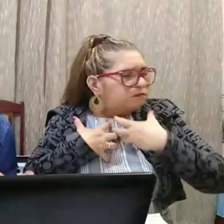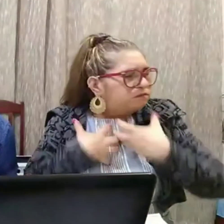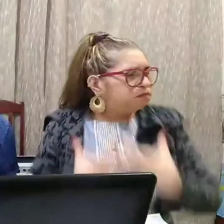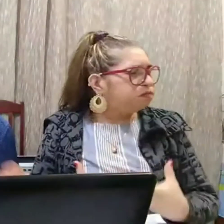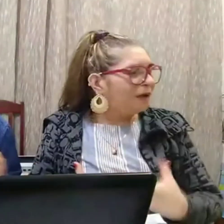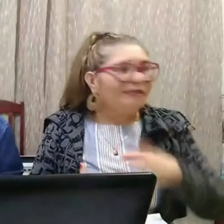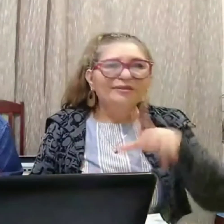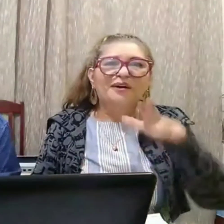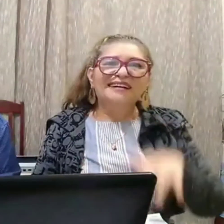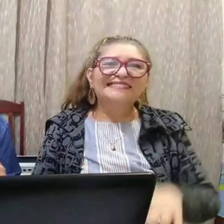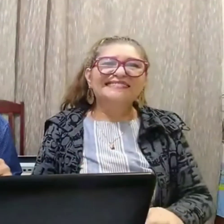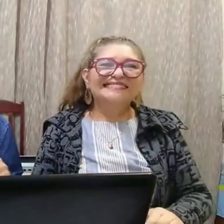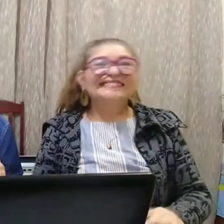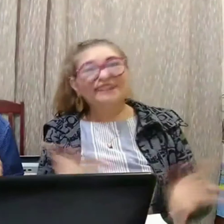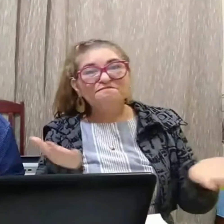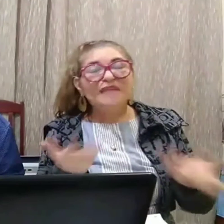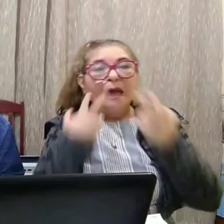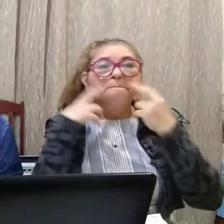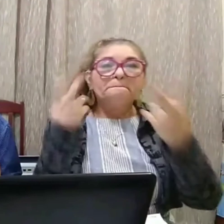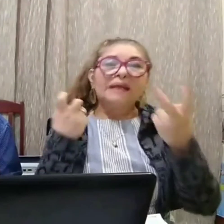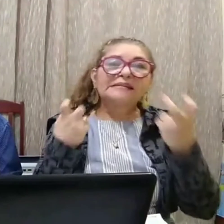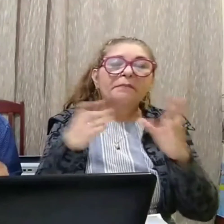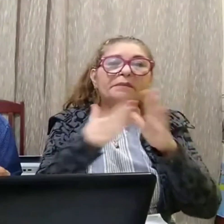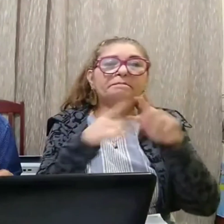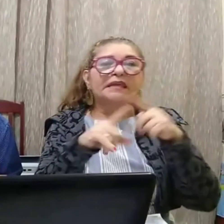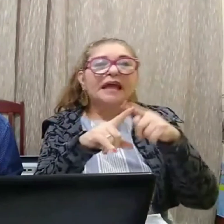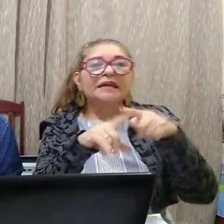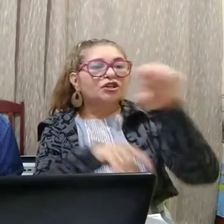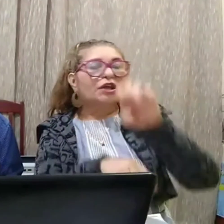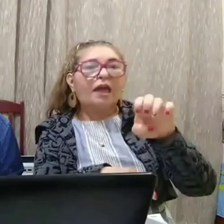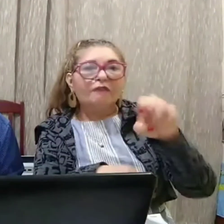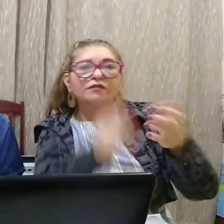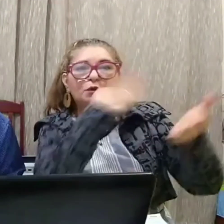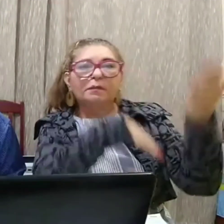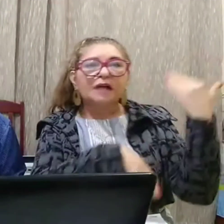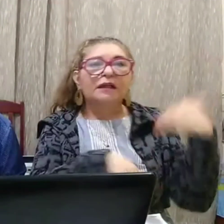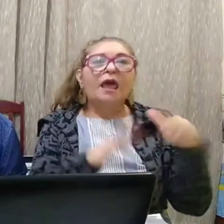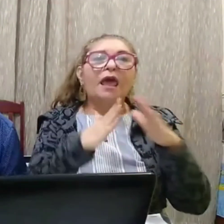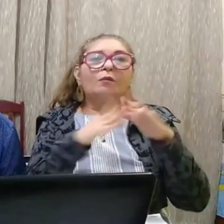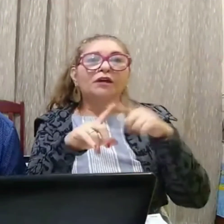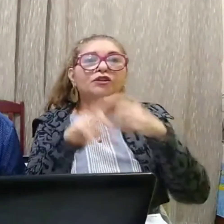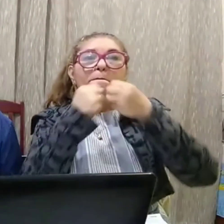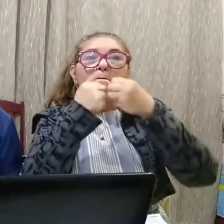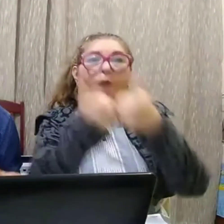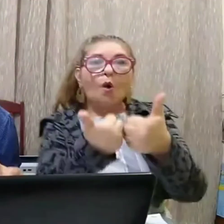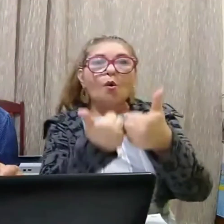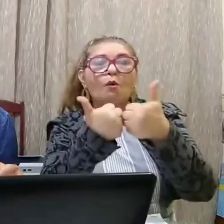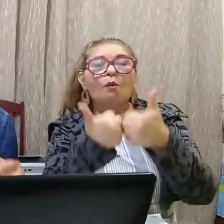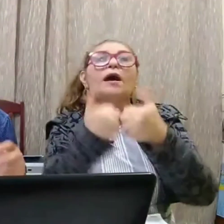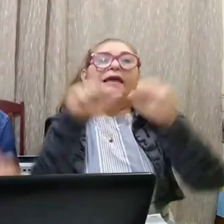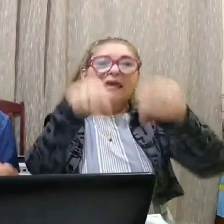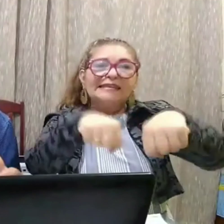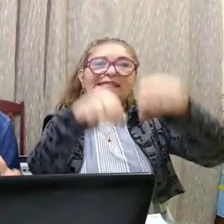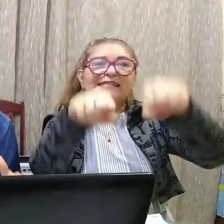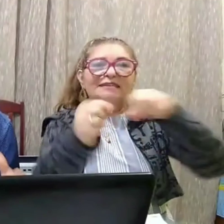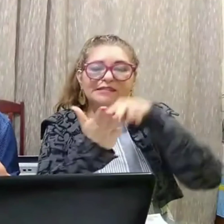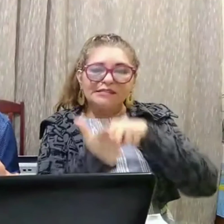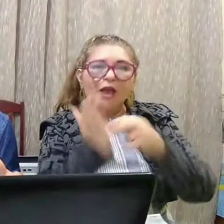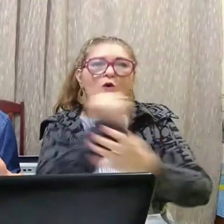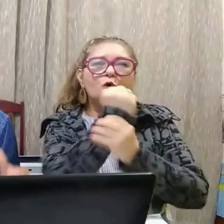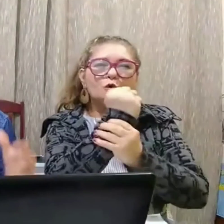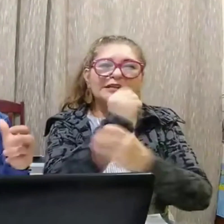você percebe que a igreja de Éfeso era uma igreja que estava indo muito bem, uma igreja que estava segura do que